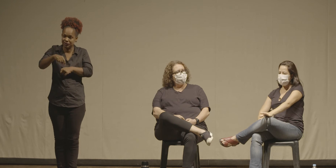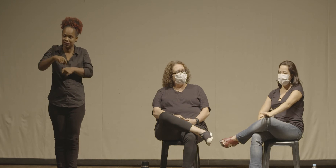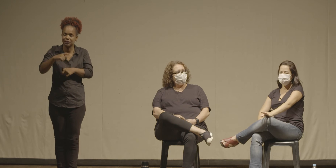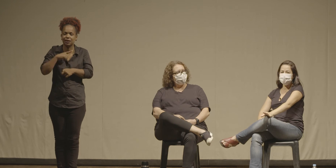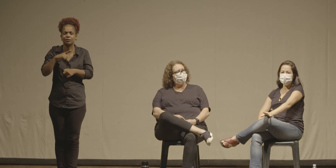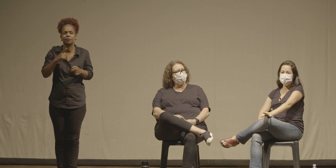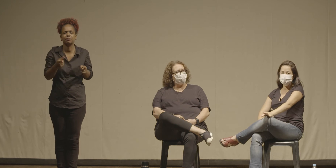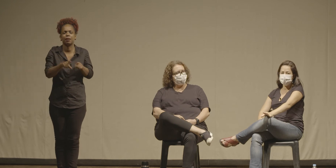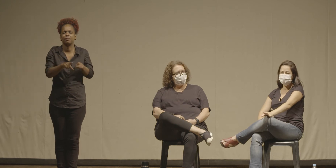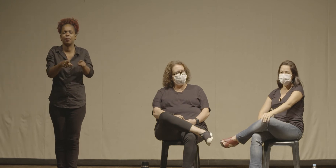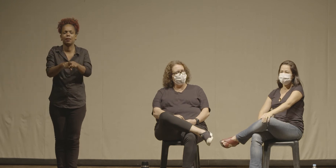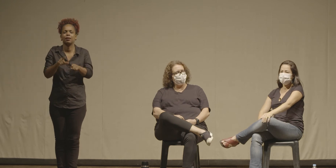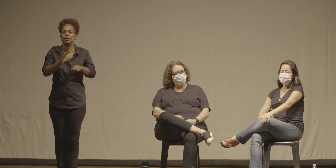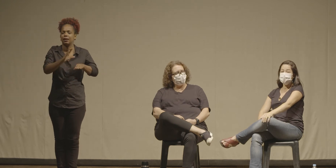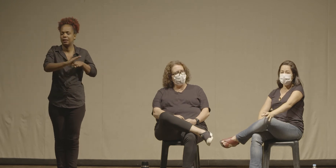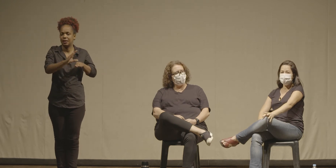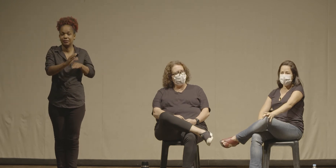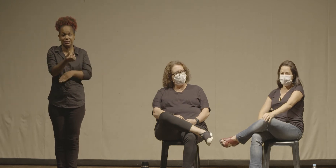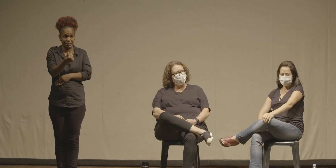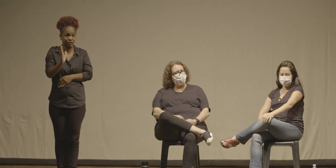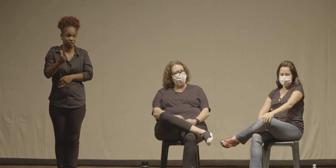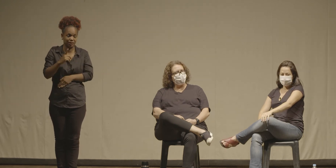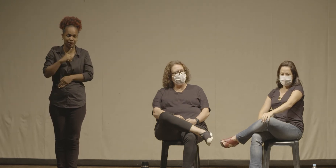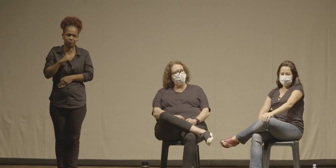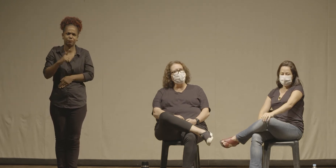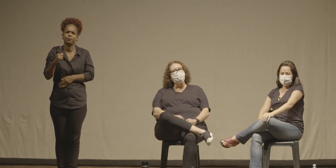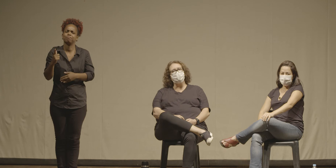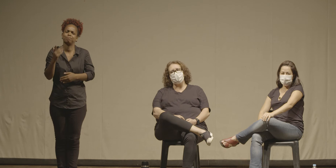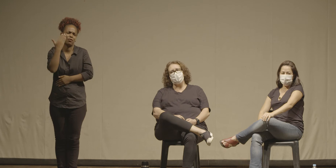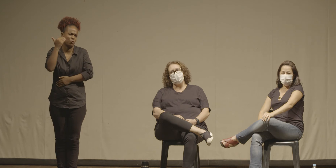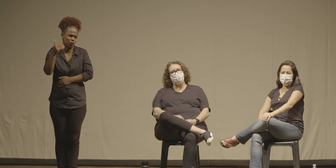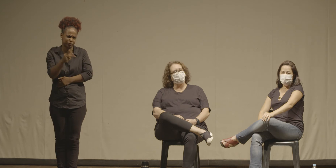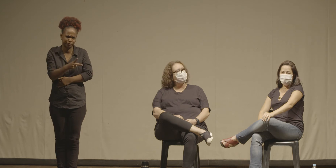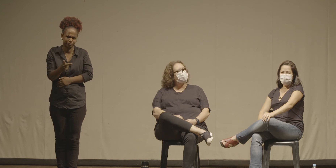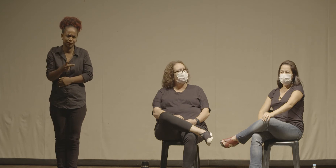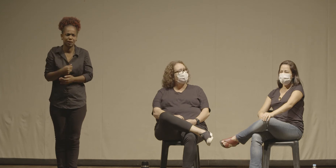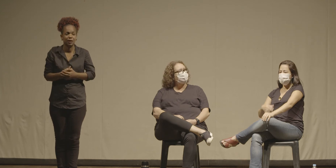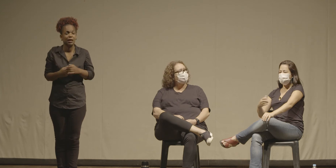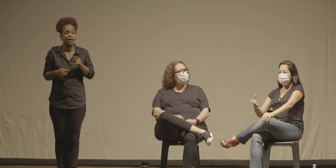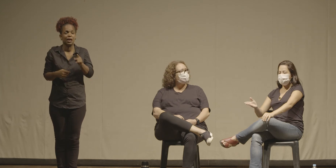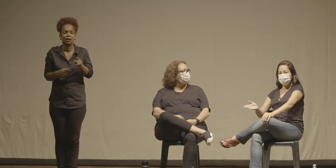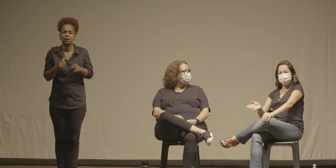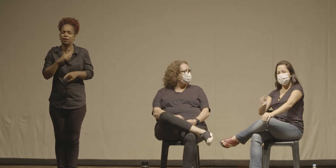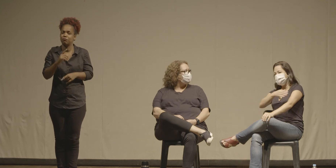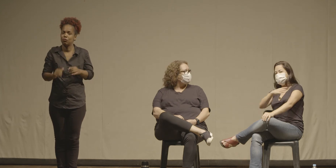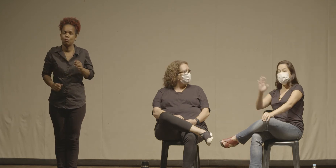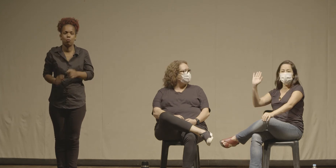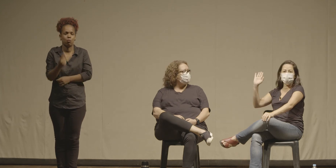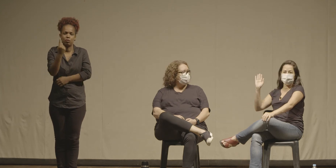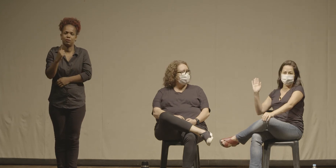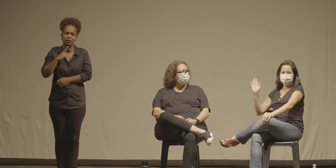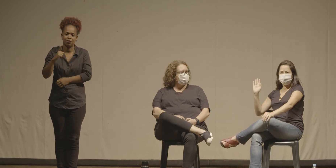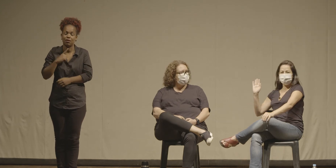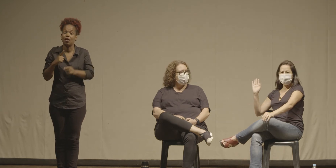6 canais muito interessantes e grandes canais. E foi o único pitching que foi aplaudido